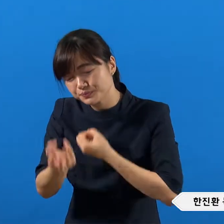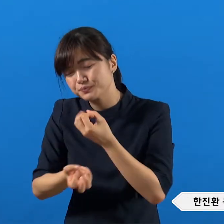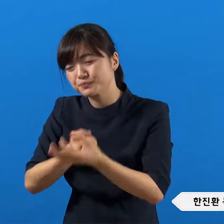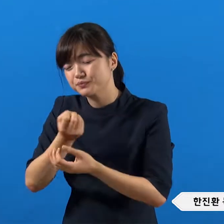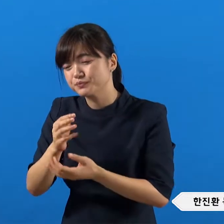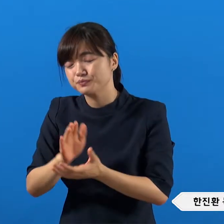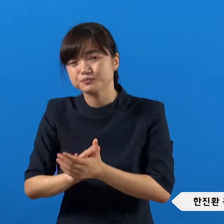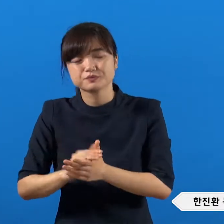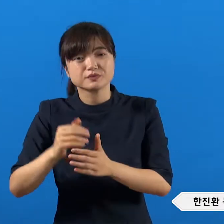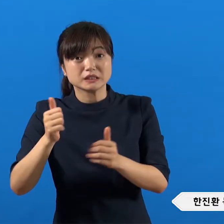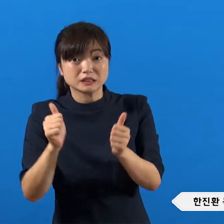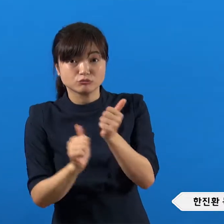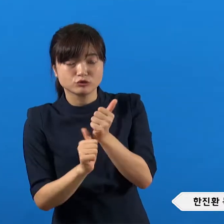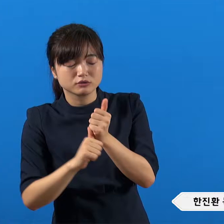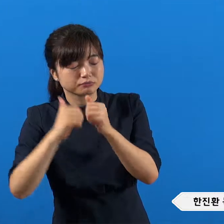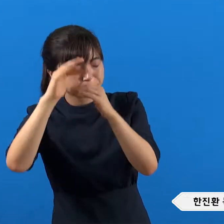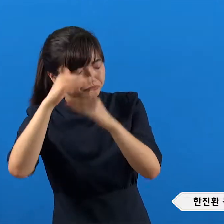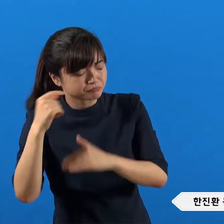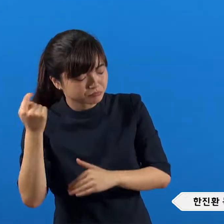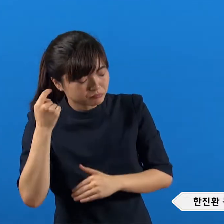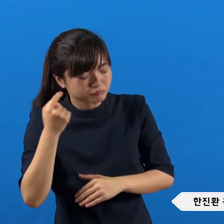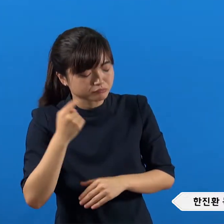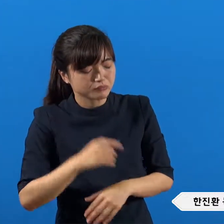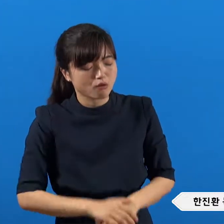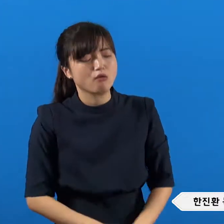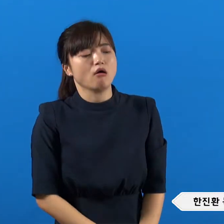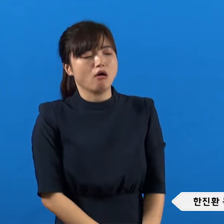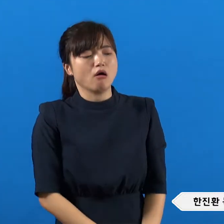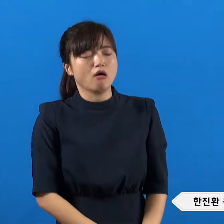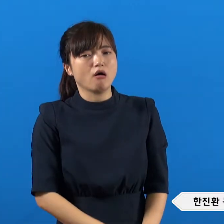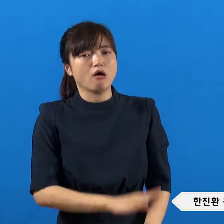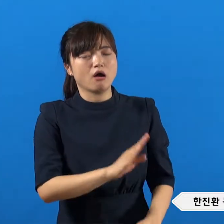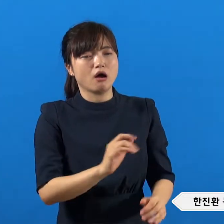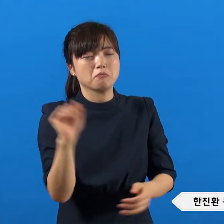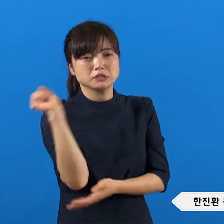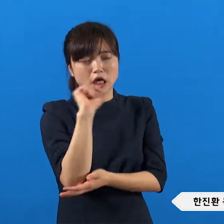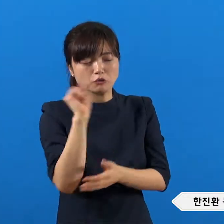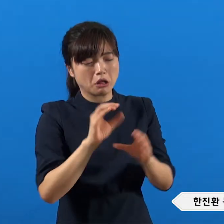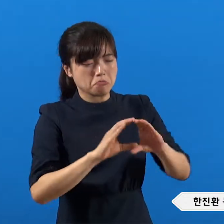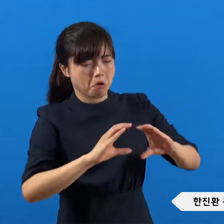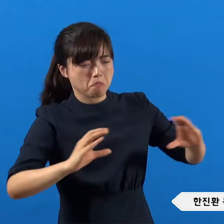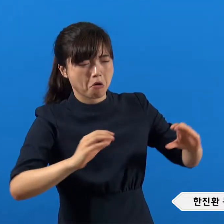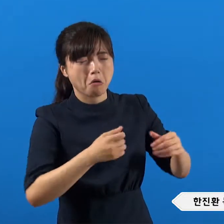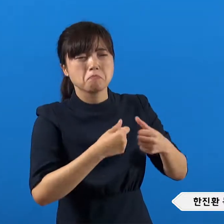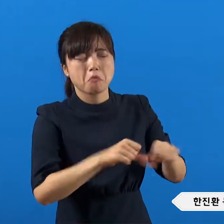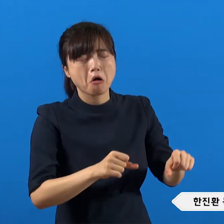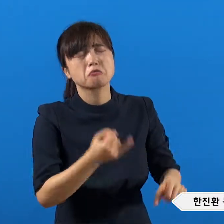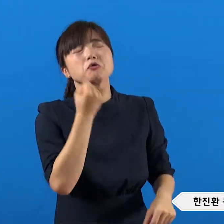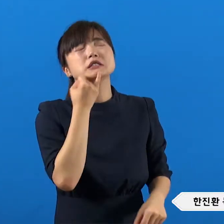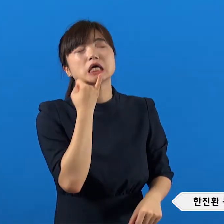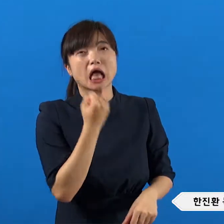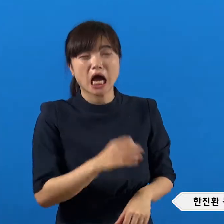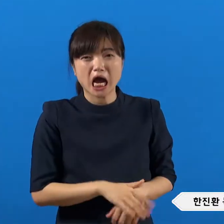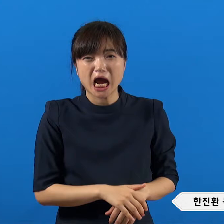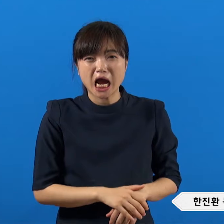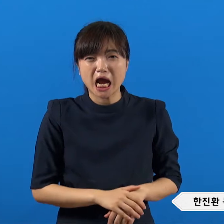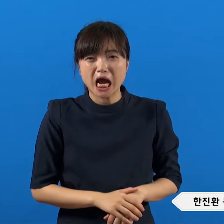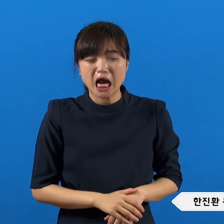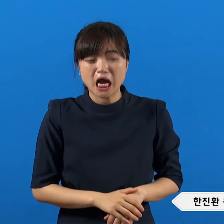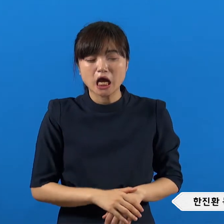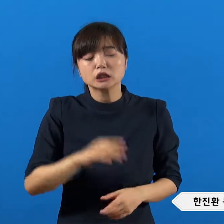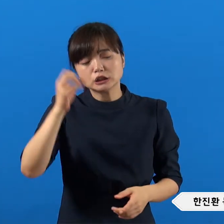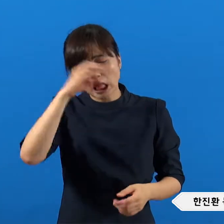귀담아 듣더니 그분이 하는 말이 범퍼는 받으라고 달고 다닌다든가 또 그냥